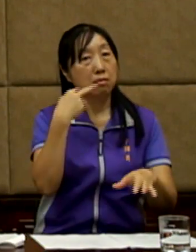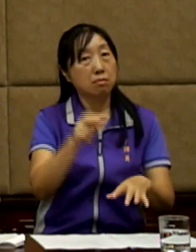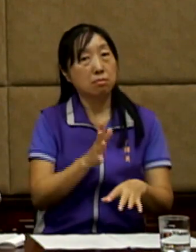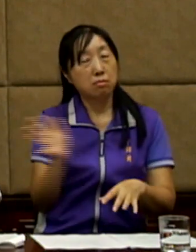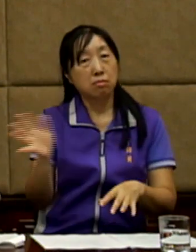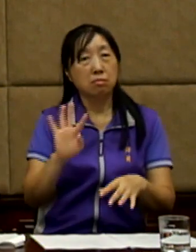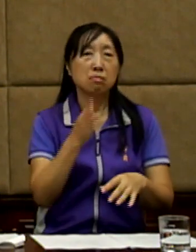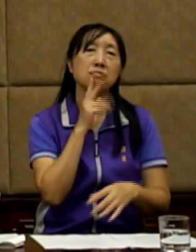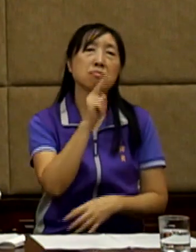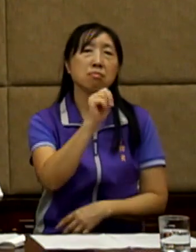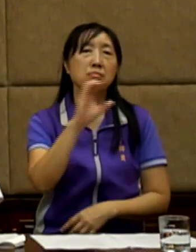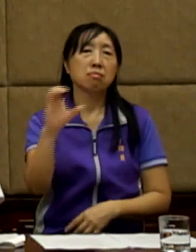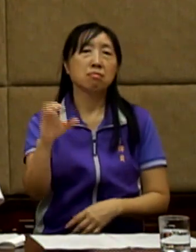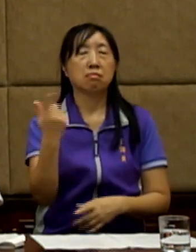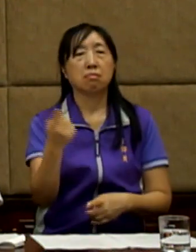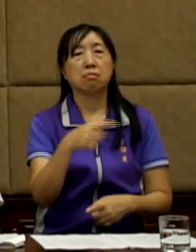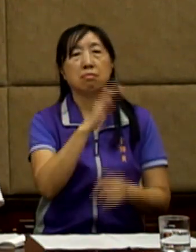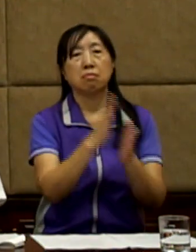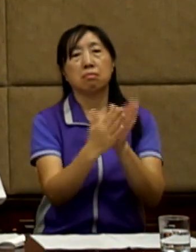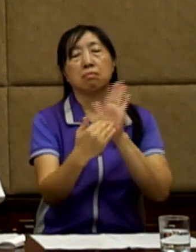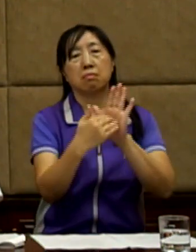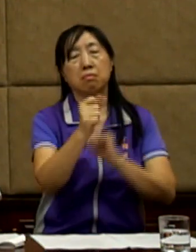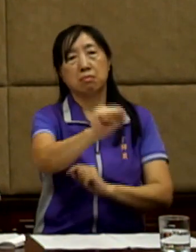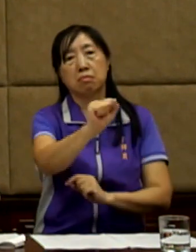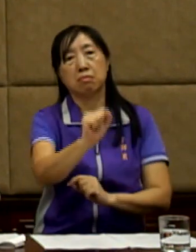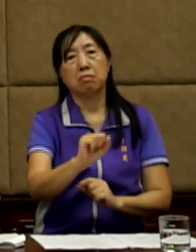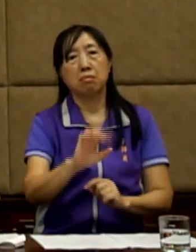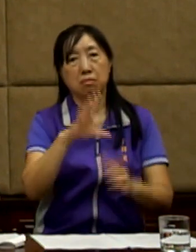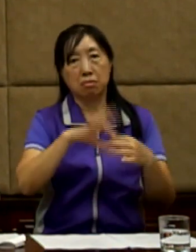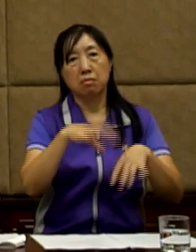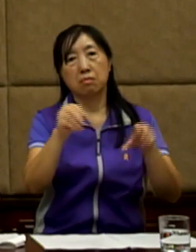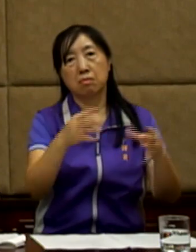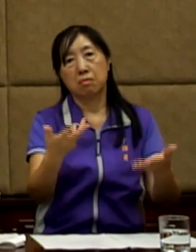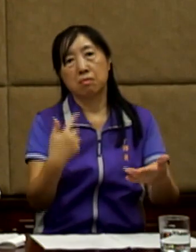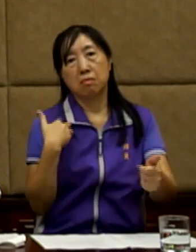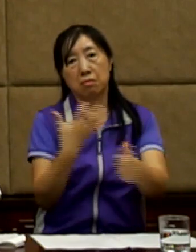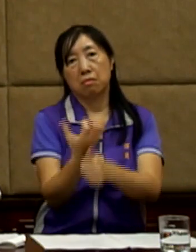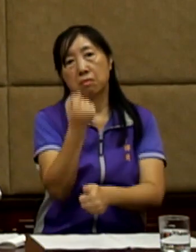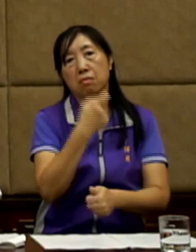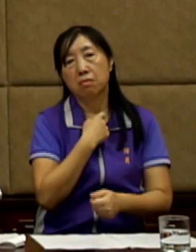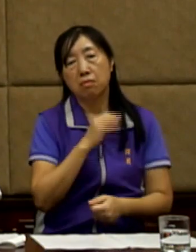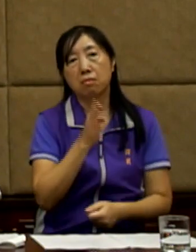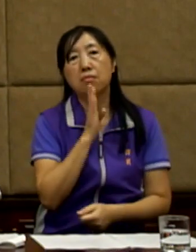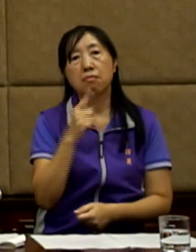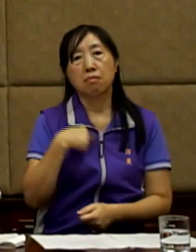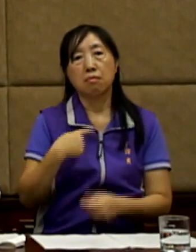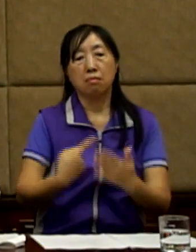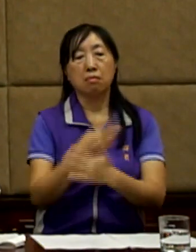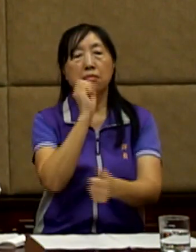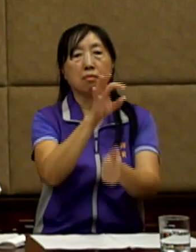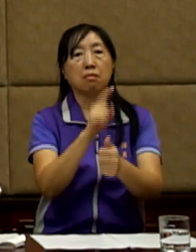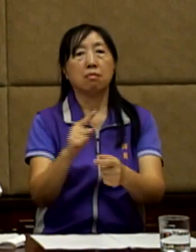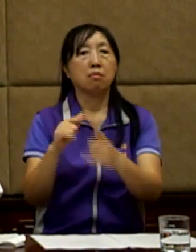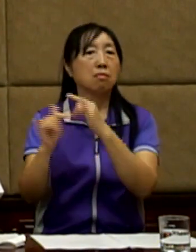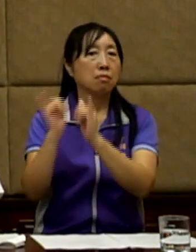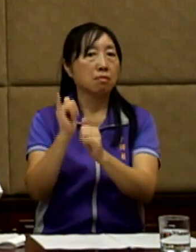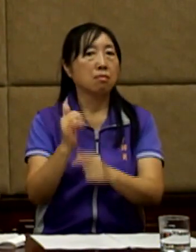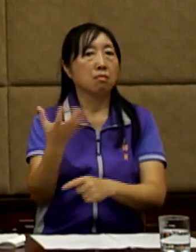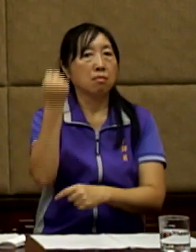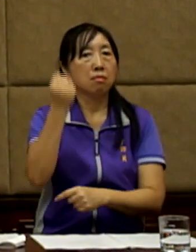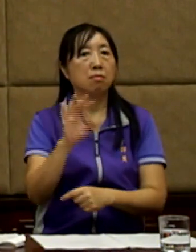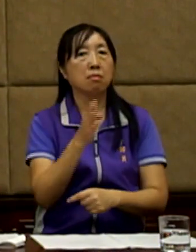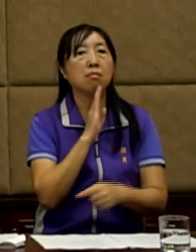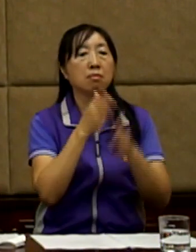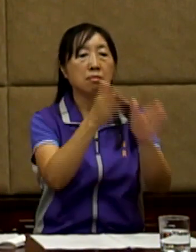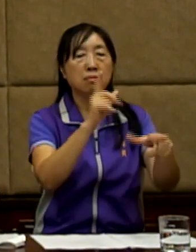一直谈议 TVC 要变更，或者是要求你是要授权，都是因为要只看起来 NCC 只有强调消费者权益，对于频道或者系